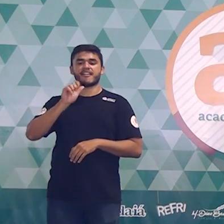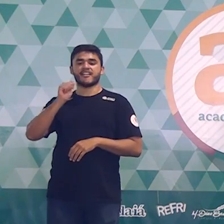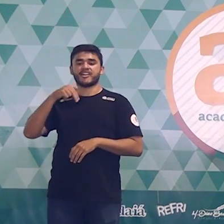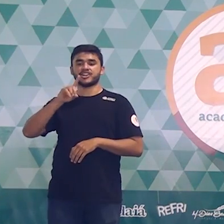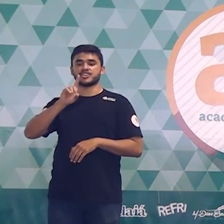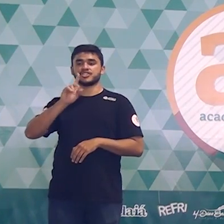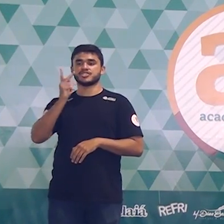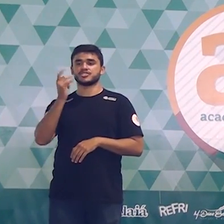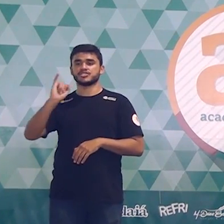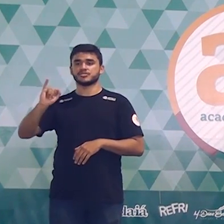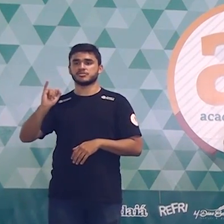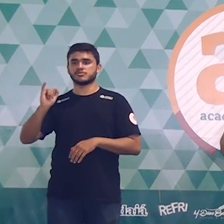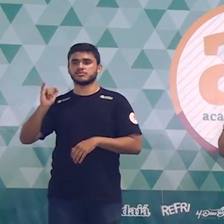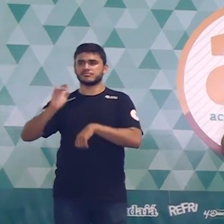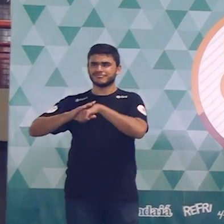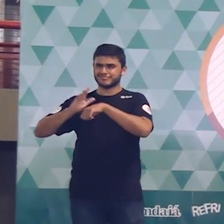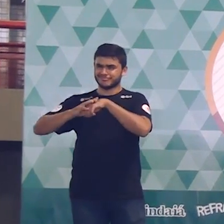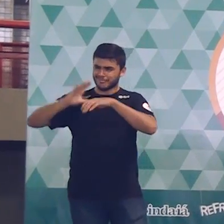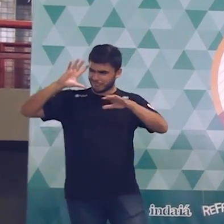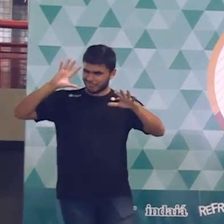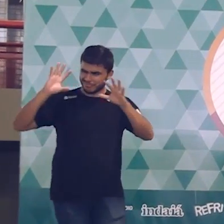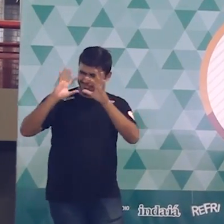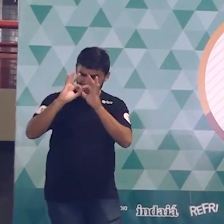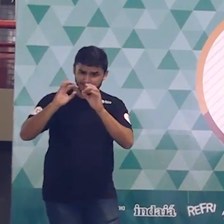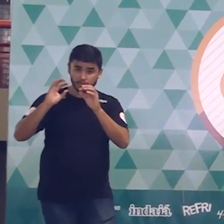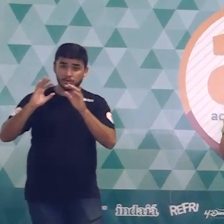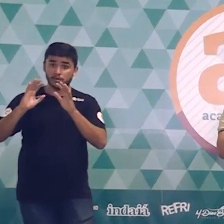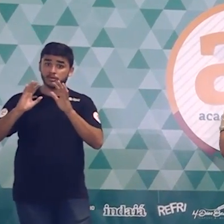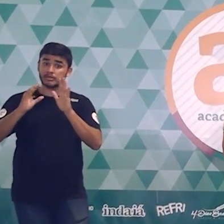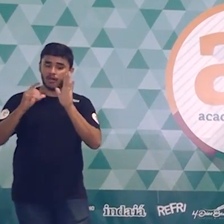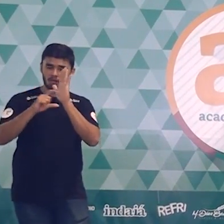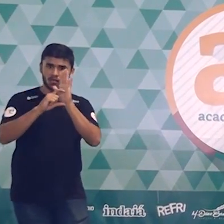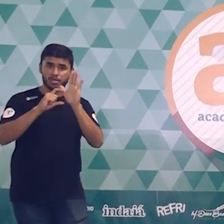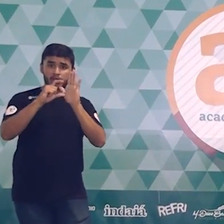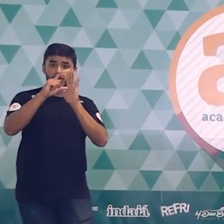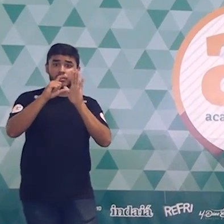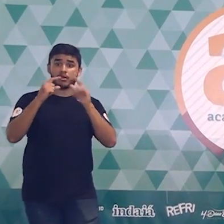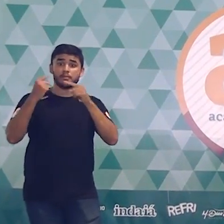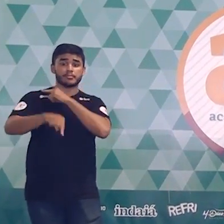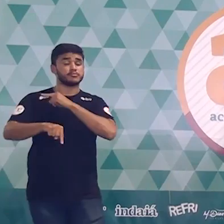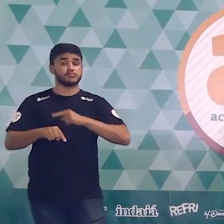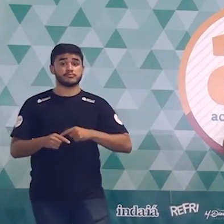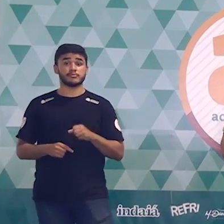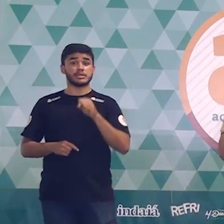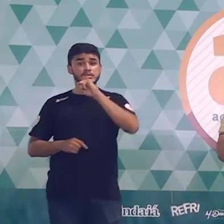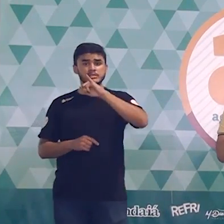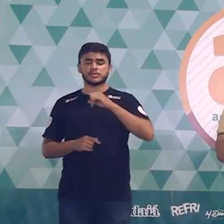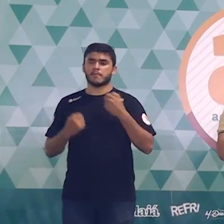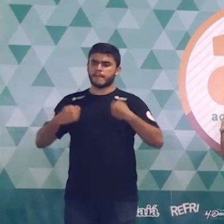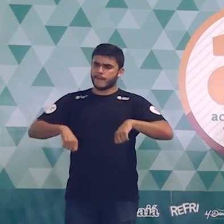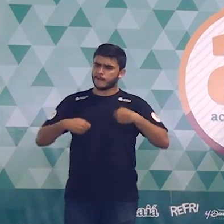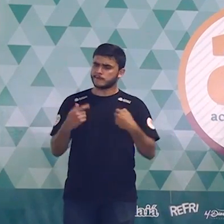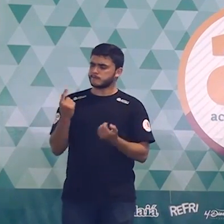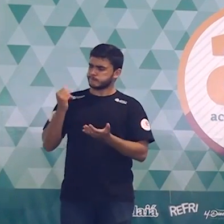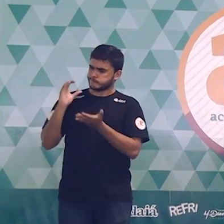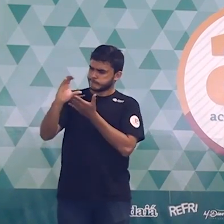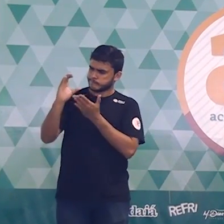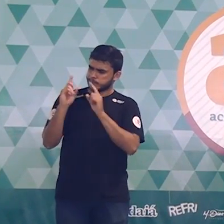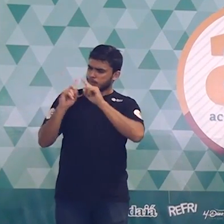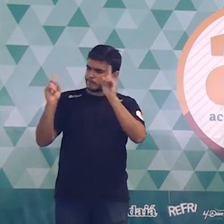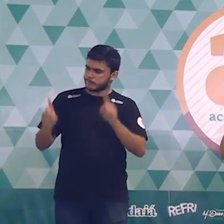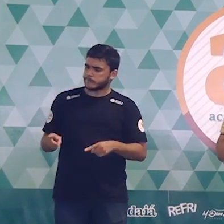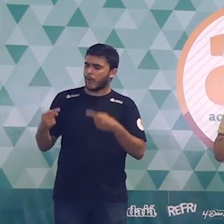educação faz dele. Não foi bem utilizado isso. Mas se você disser que tem que haver intensificação de investimentos em políticas